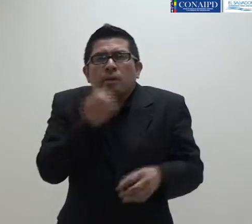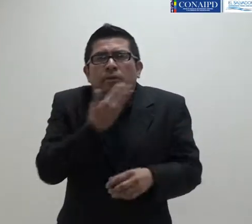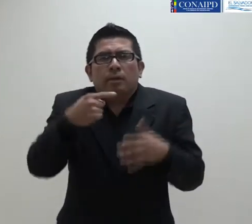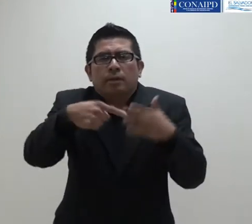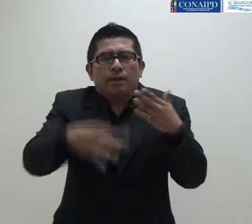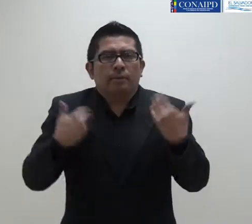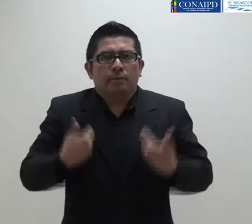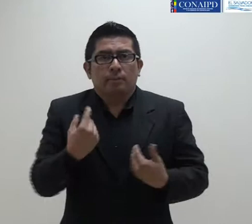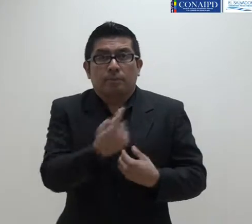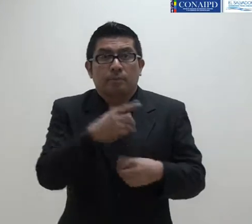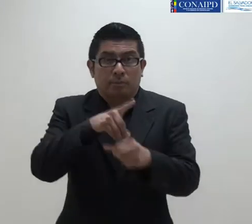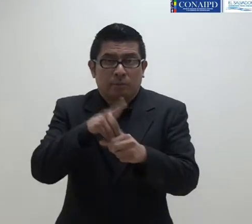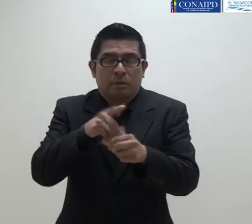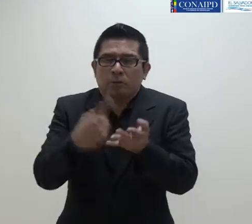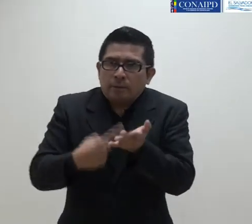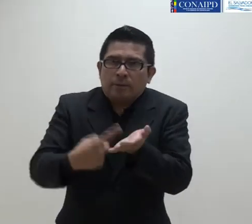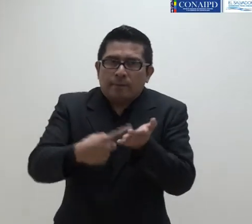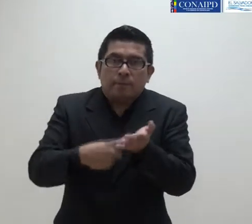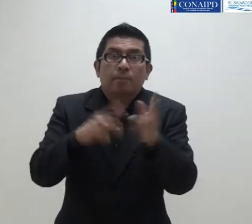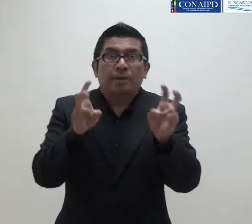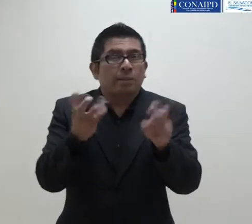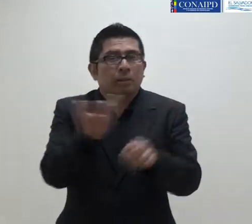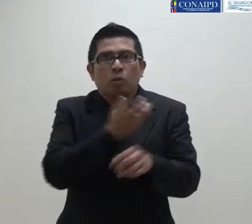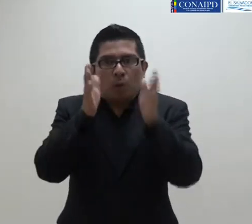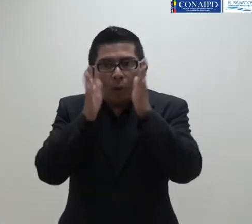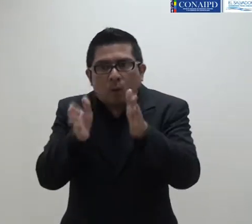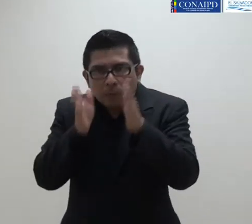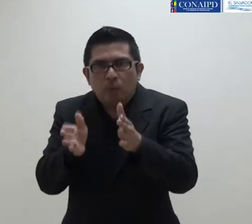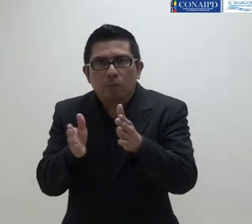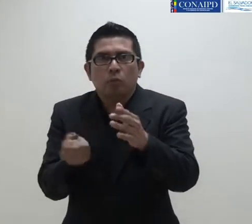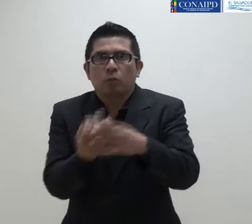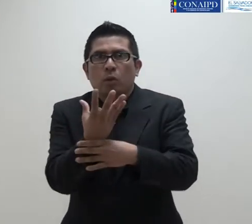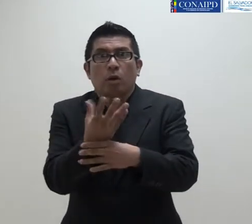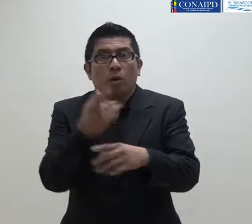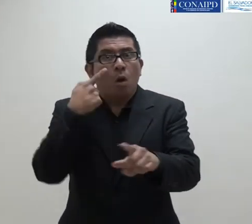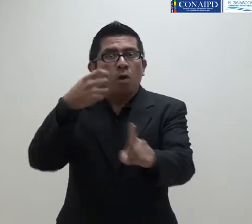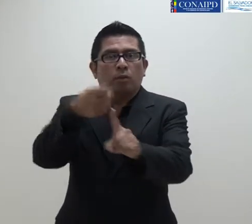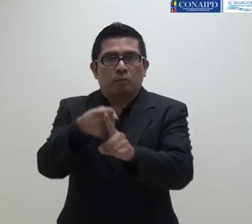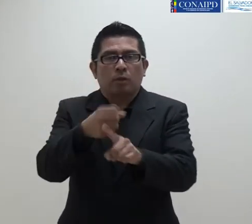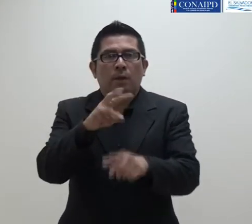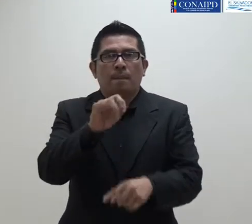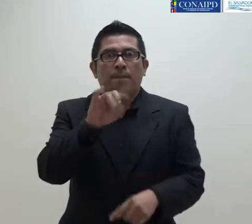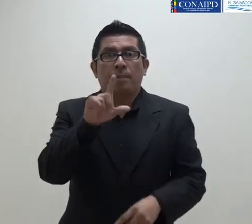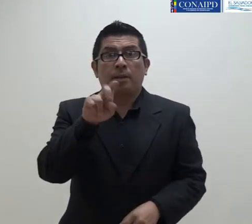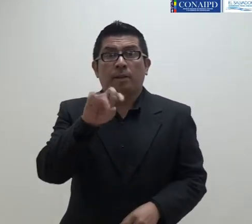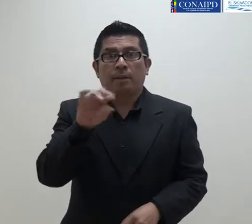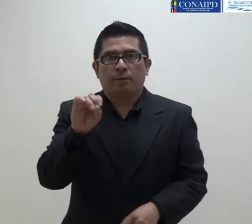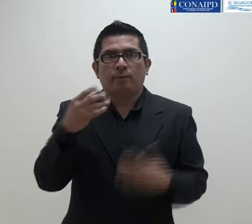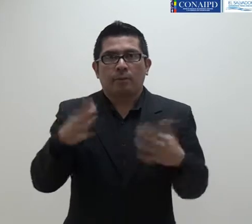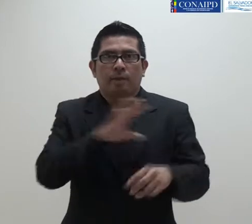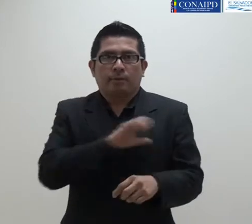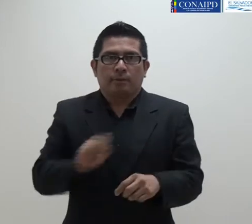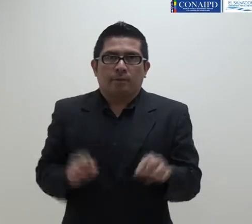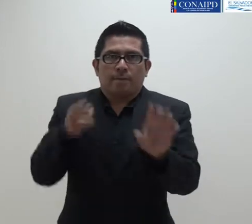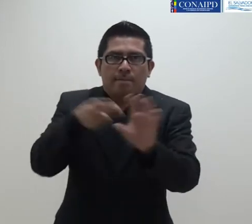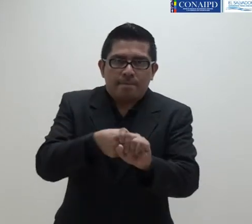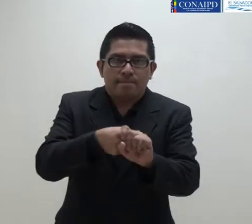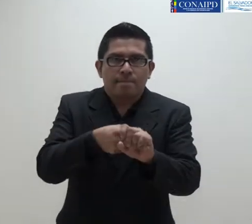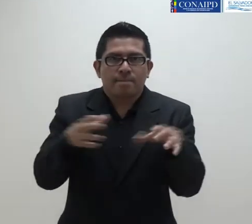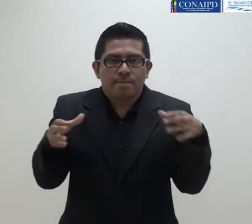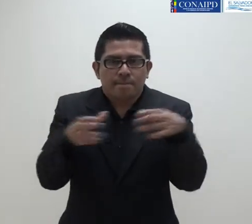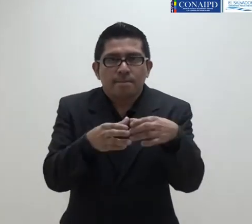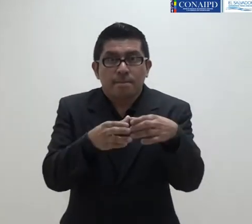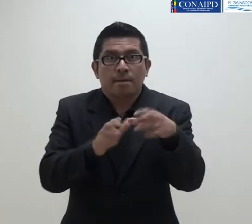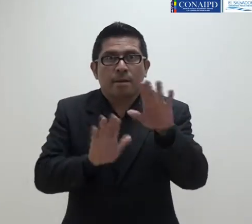personas con discapacidad a fin de que estos temas sean tomados en cuenta en los nuevos objetivos del milenio. El Salvador formó parte de esta iniciativa a través